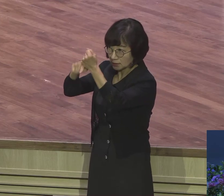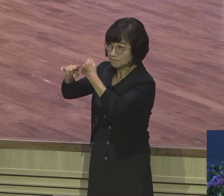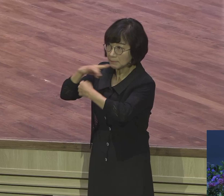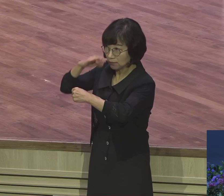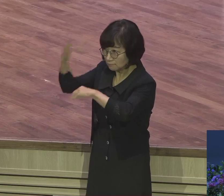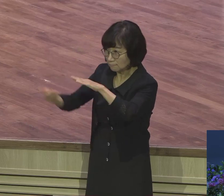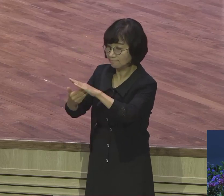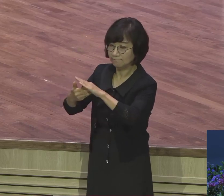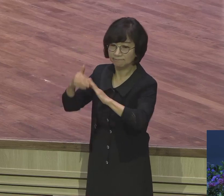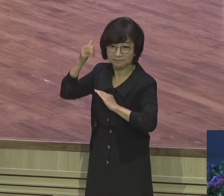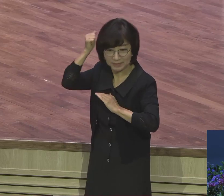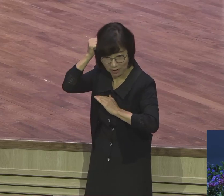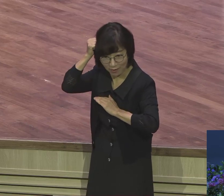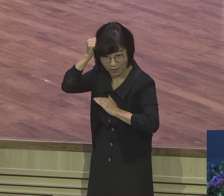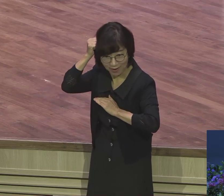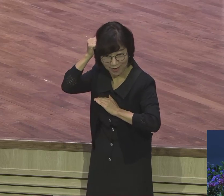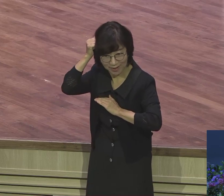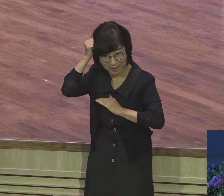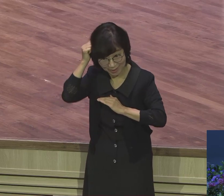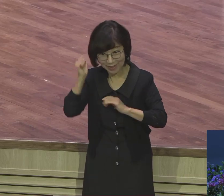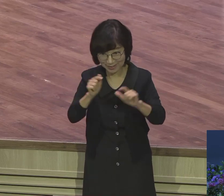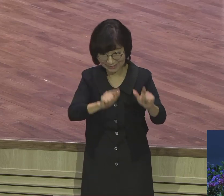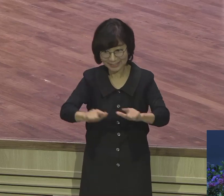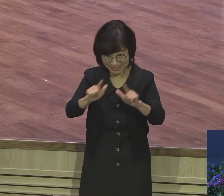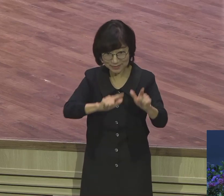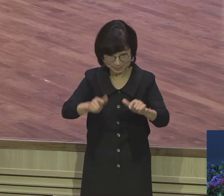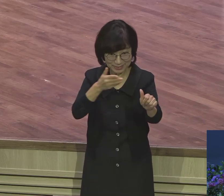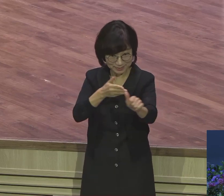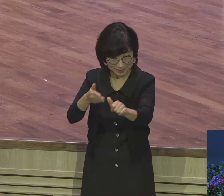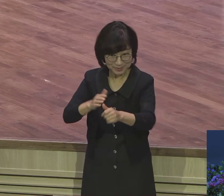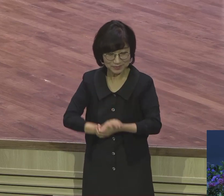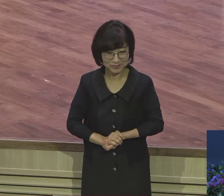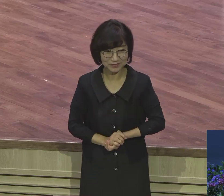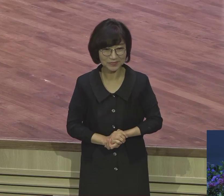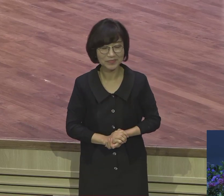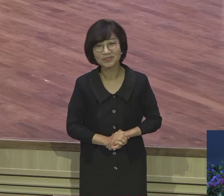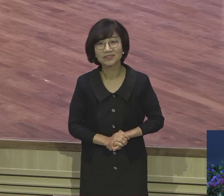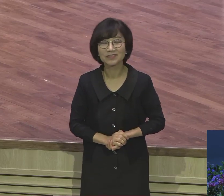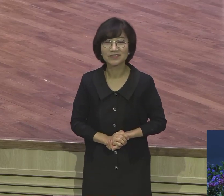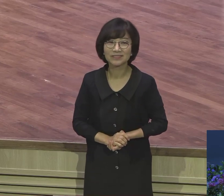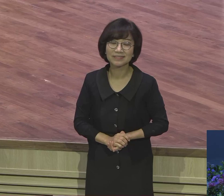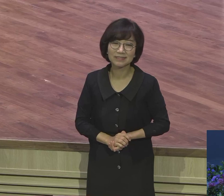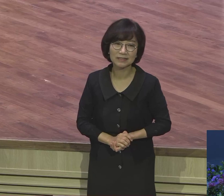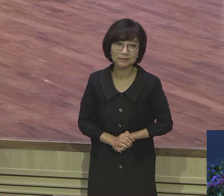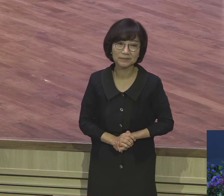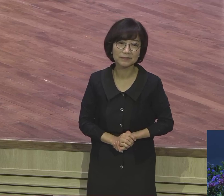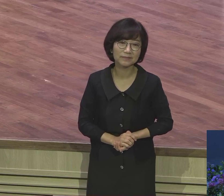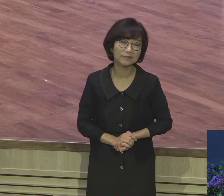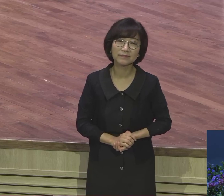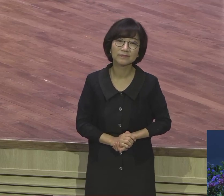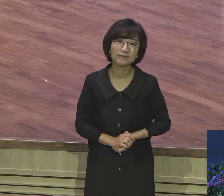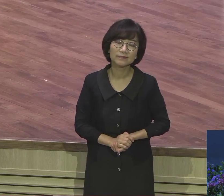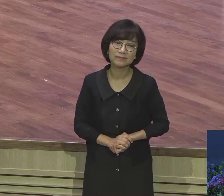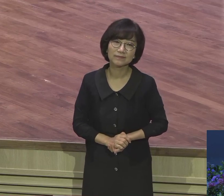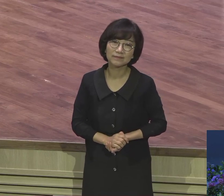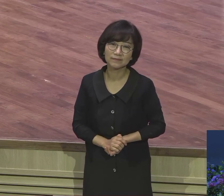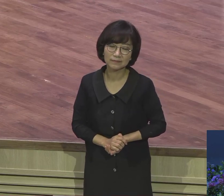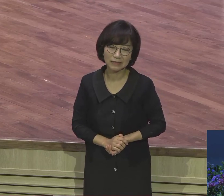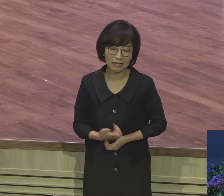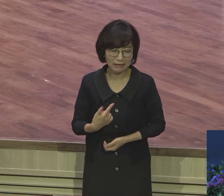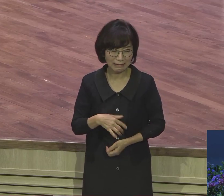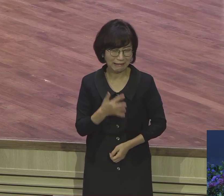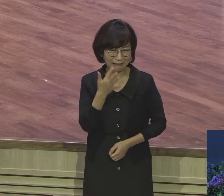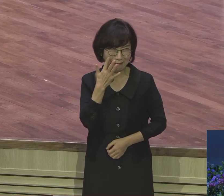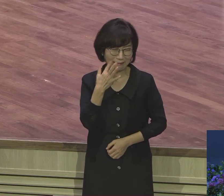바라보고 본론의 인생 살아라. 뭐 그렇게 선혼의 인생 사냐. 어차피 한 번 사는 인생 선혼에